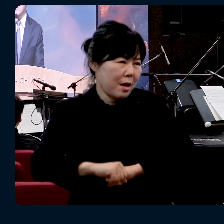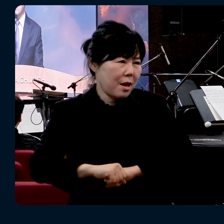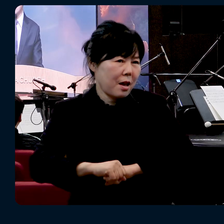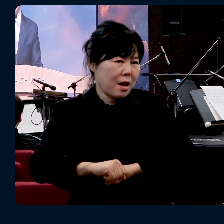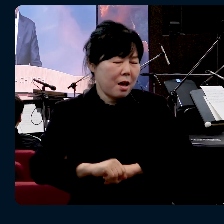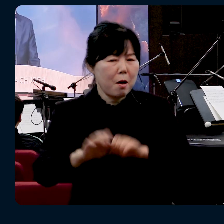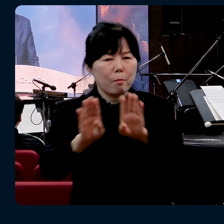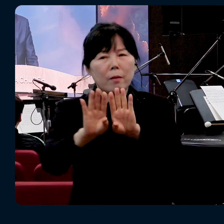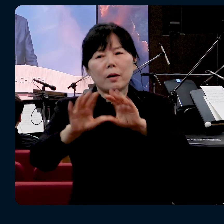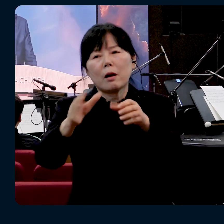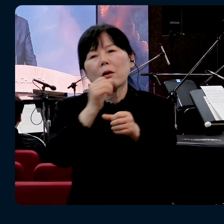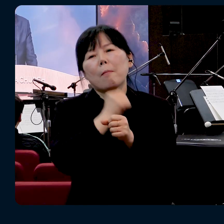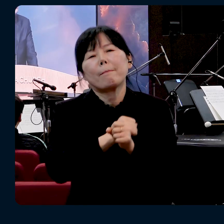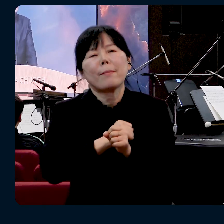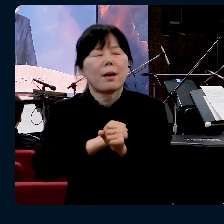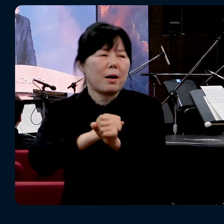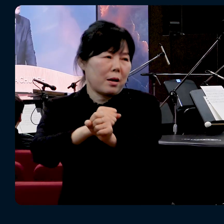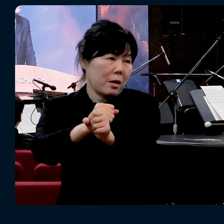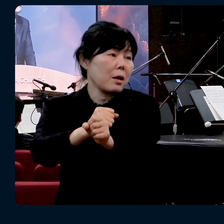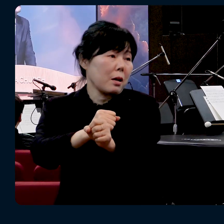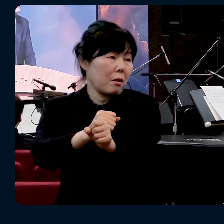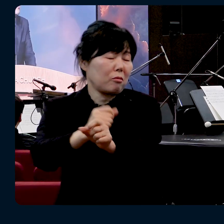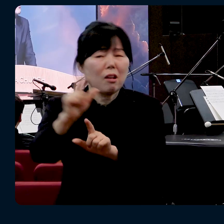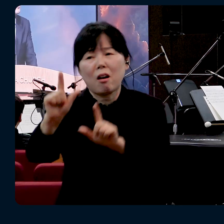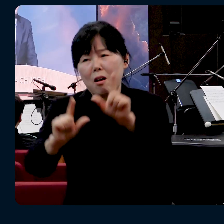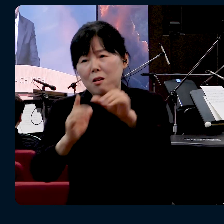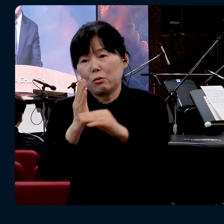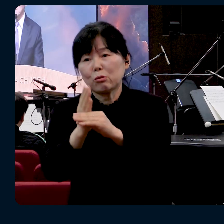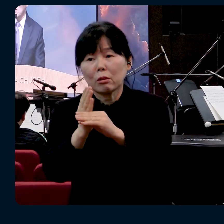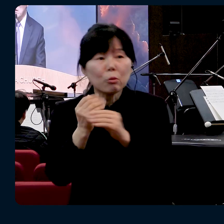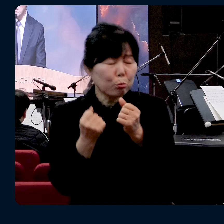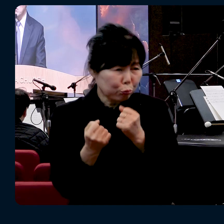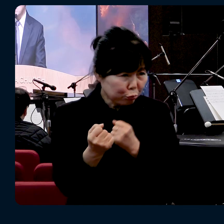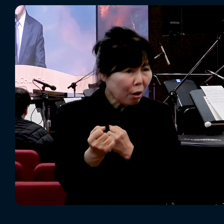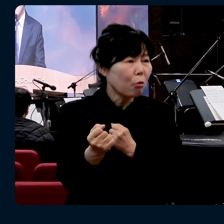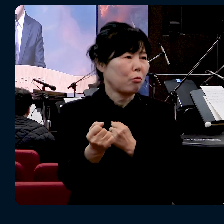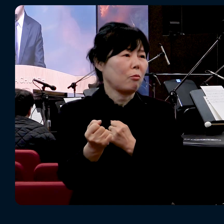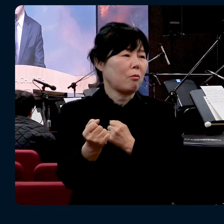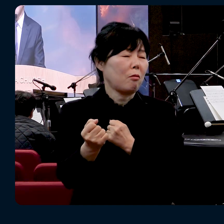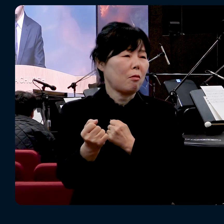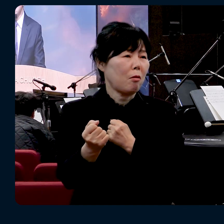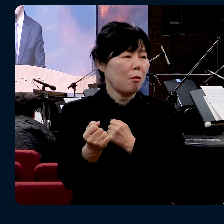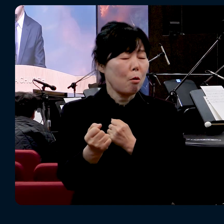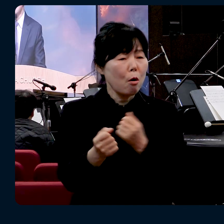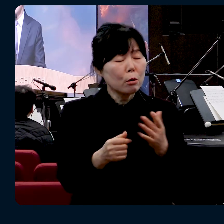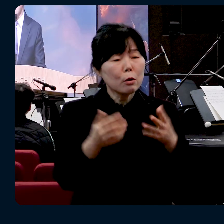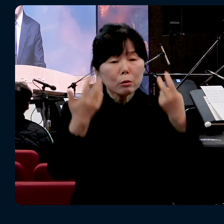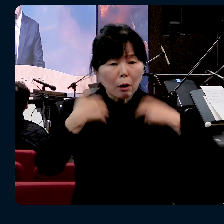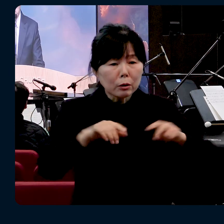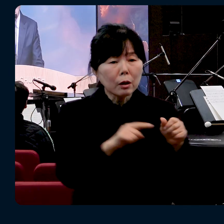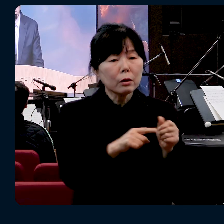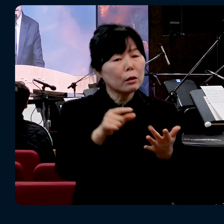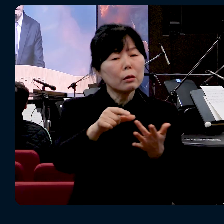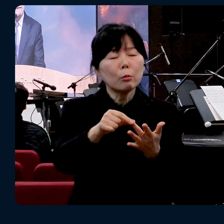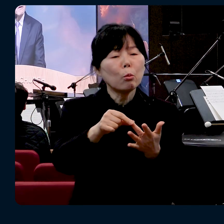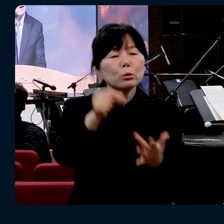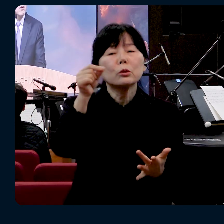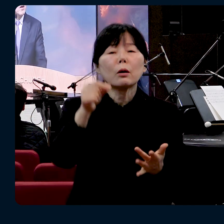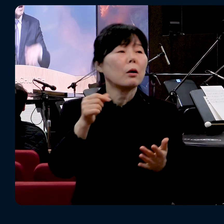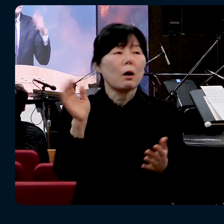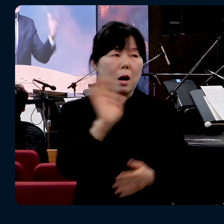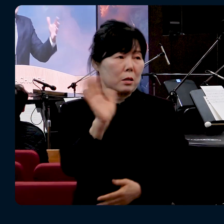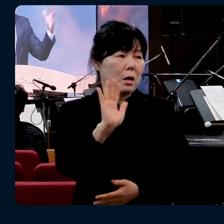어릴 때 바벨론의 포로로 잡혀가는 그 상황에 있을 수밖에 없었지만, 그건 자기가 선택할 수 있는 건 아니에요. 상황이 그렇게 된